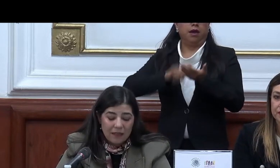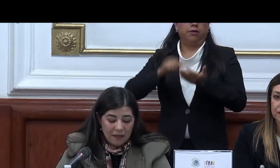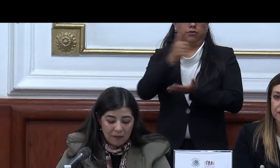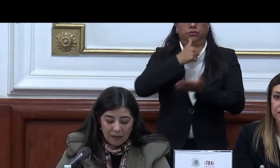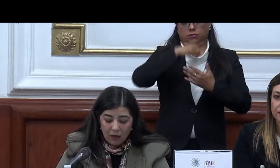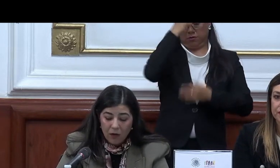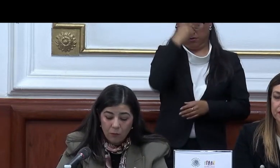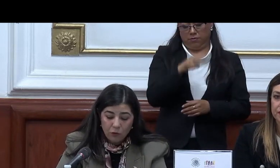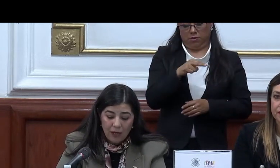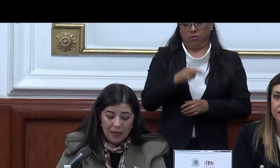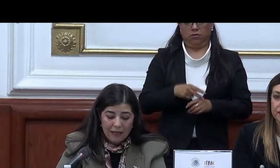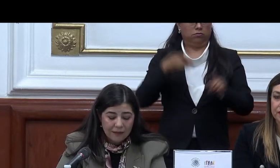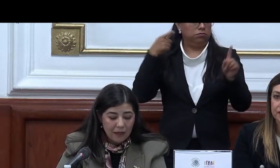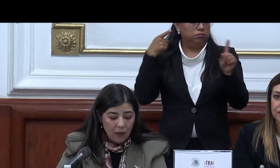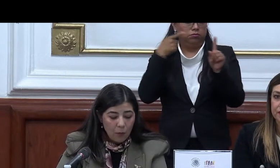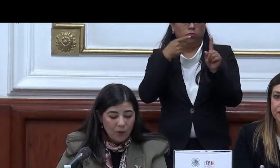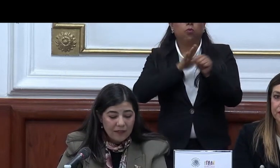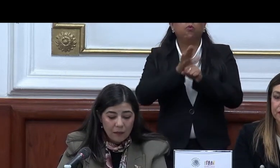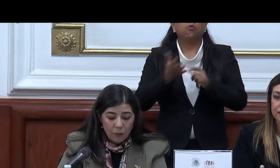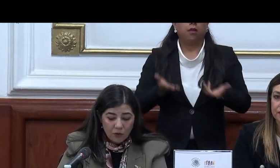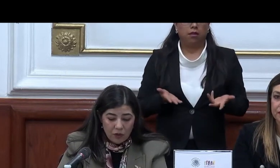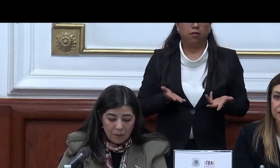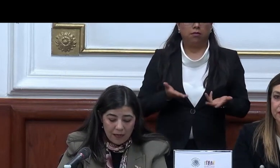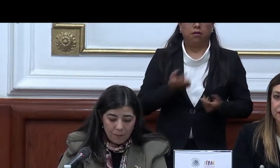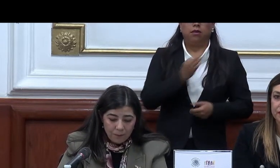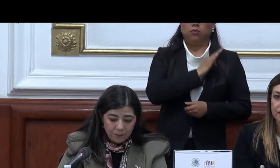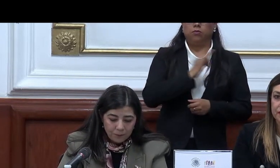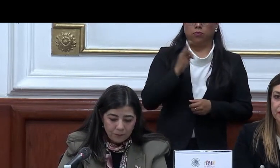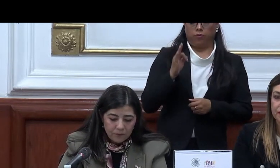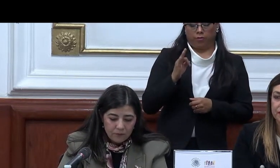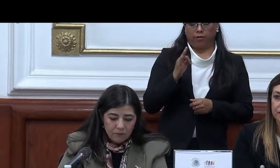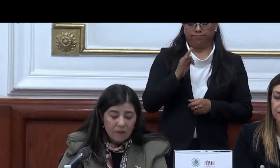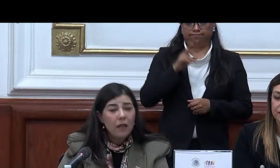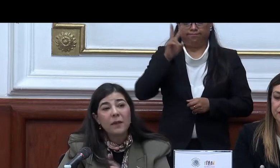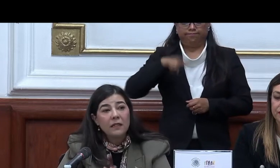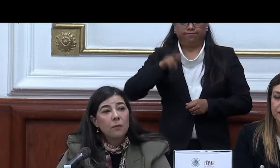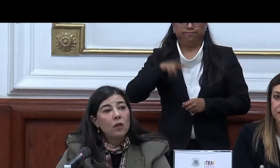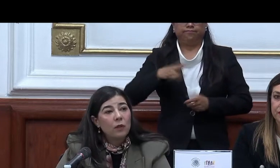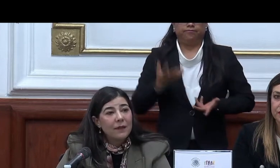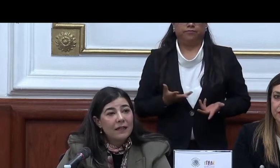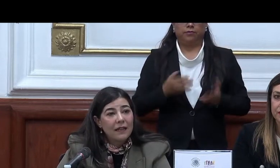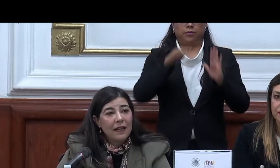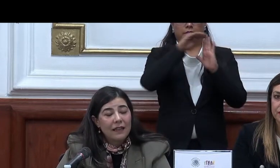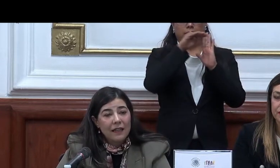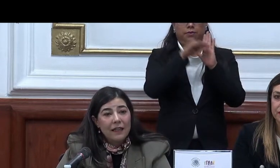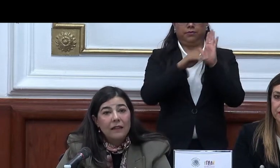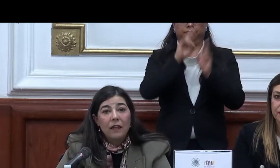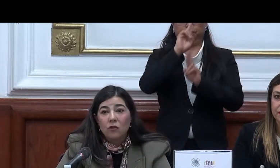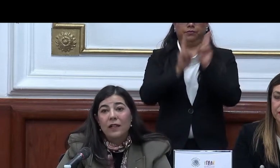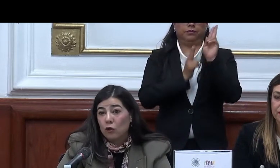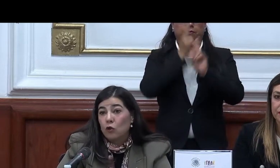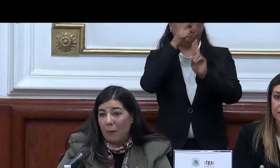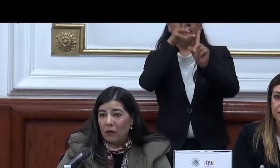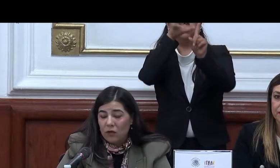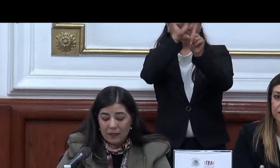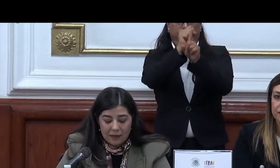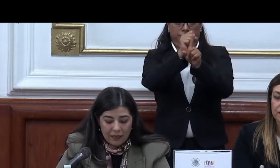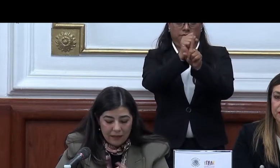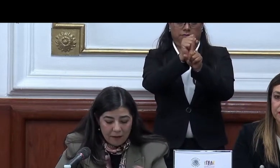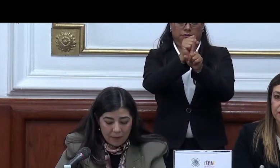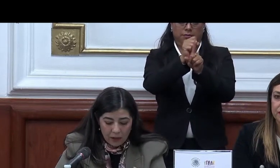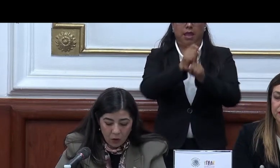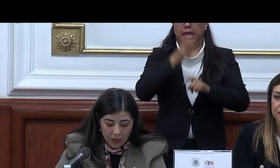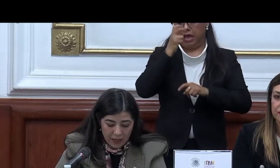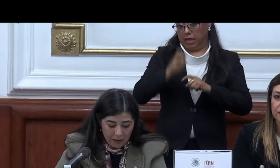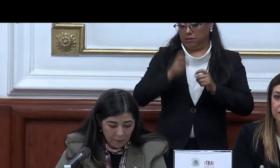que precisamente lo que busca es pues hacer posible el principio de universalidad de los derechos humanos. Así es